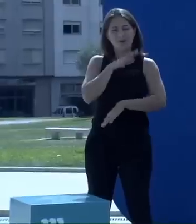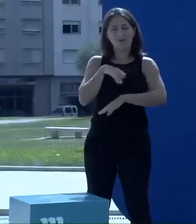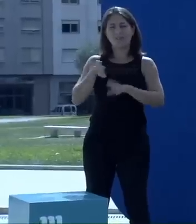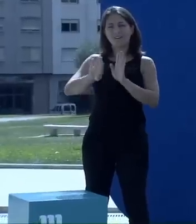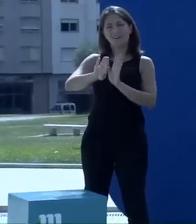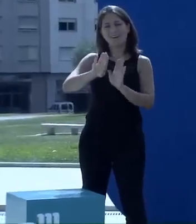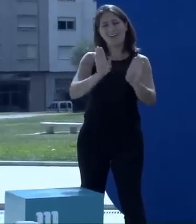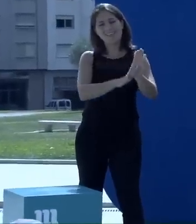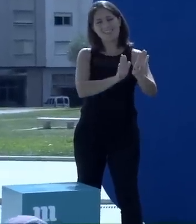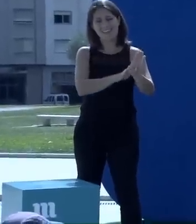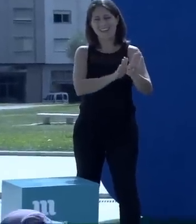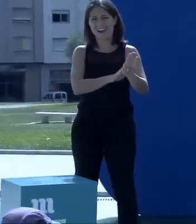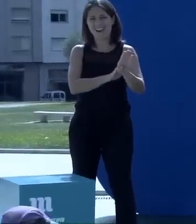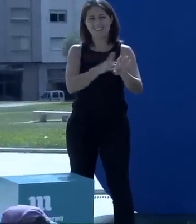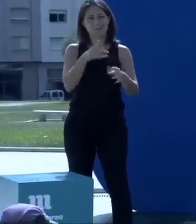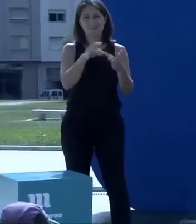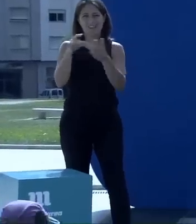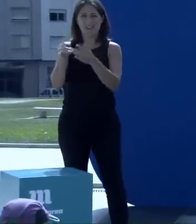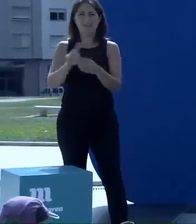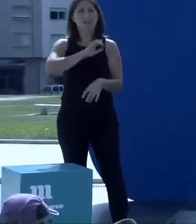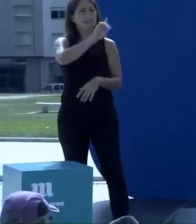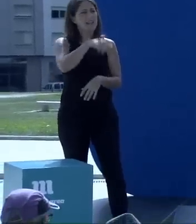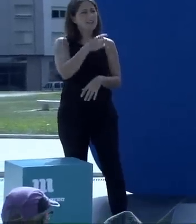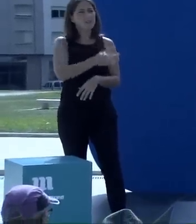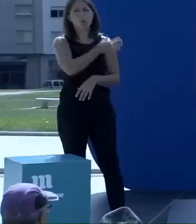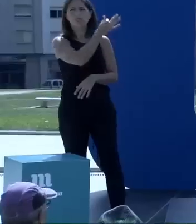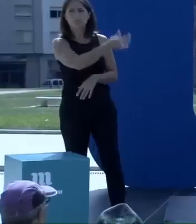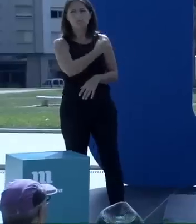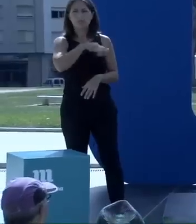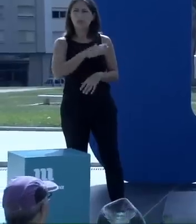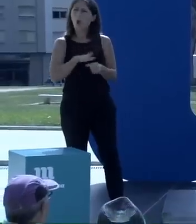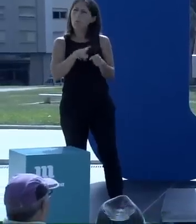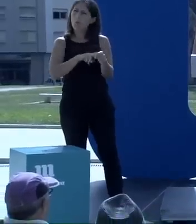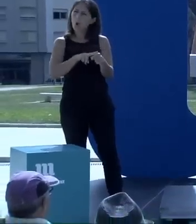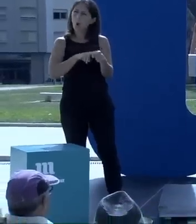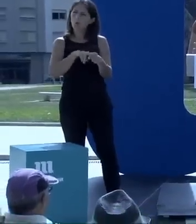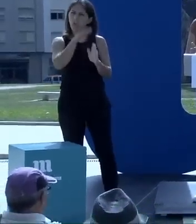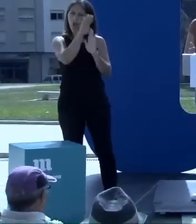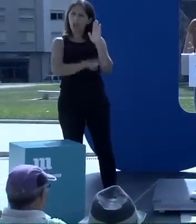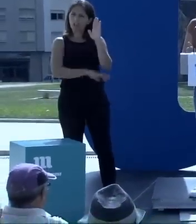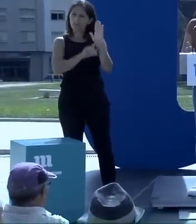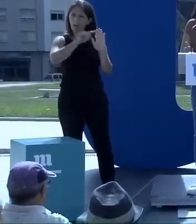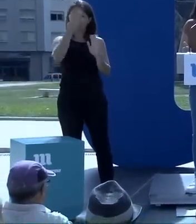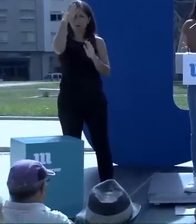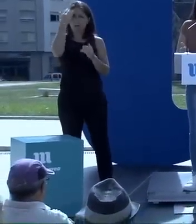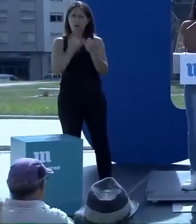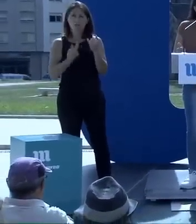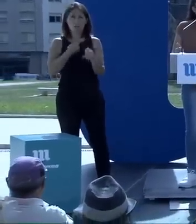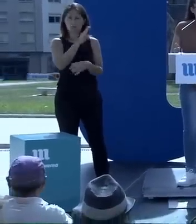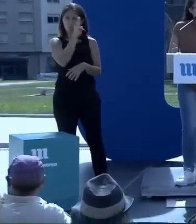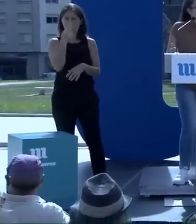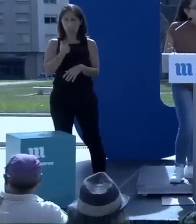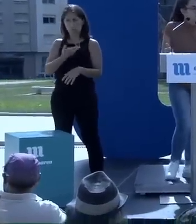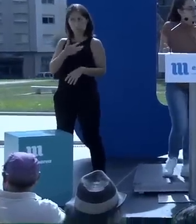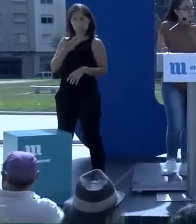que lle seguirán despois as cabezas de lista da nosa provincia de Ourense, esa lista que tanto lle molesta ao Partido